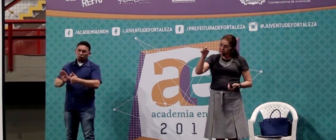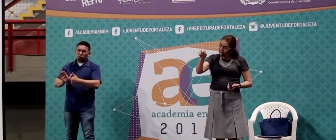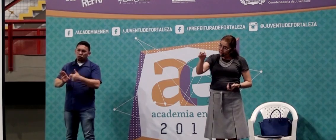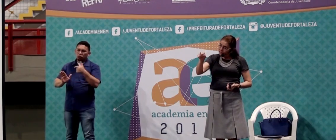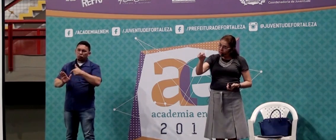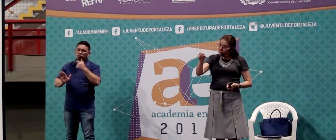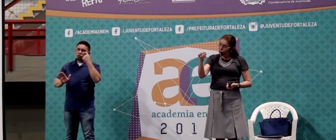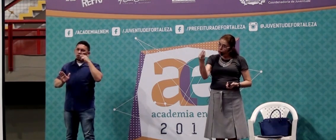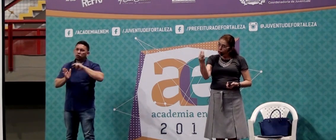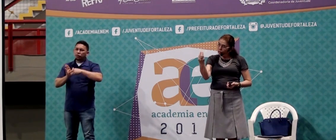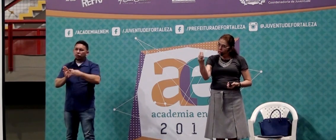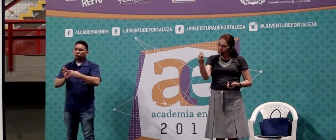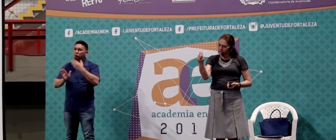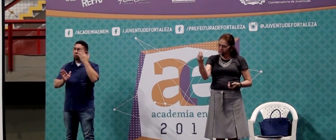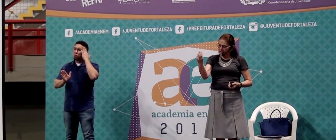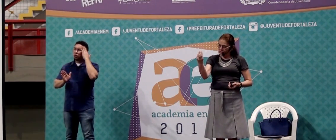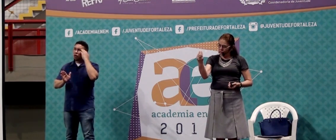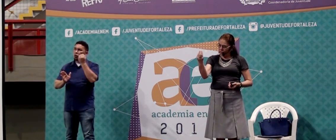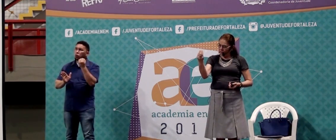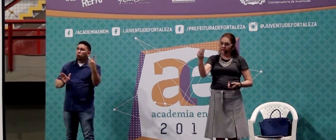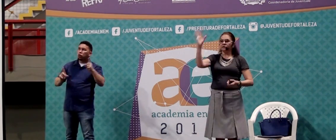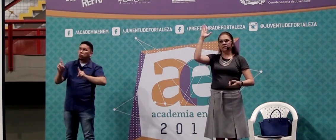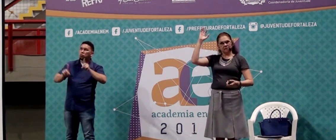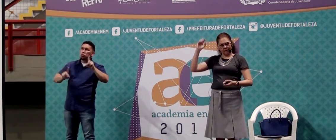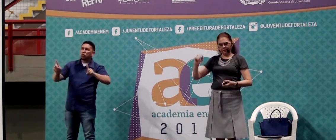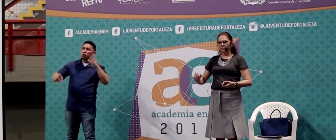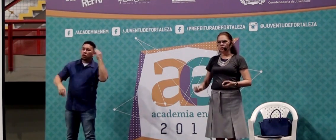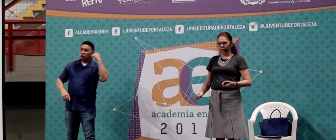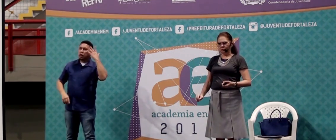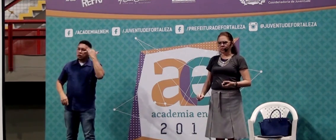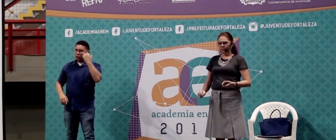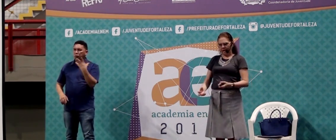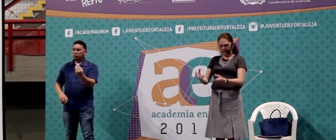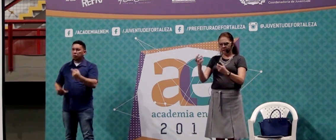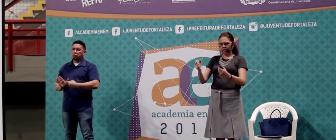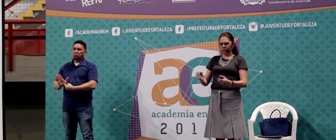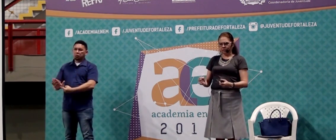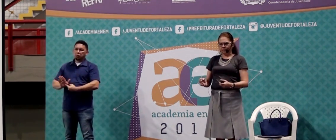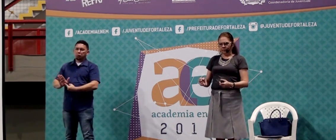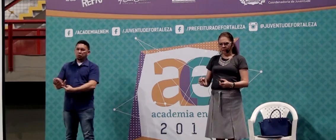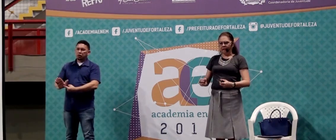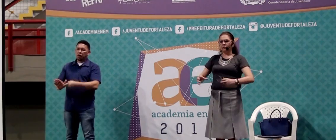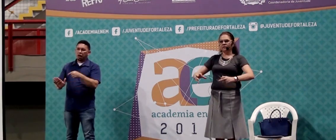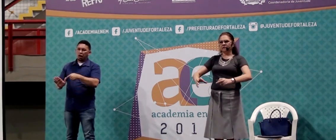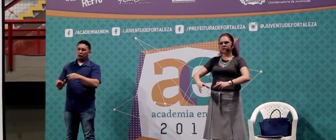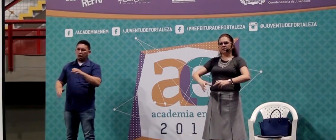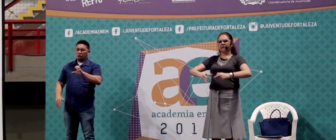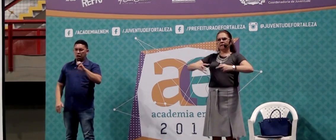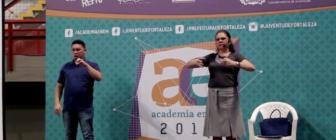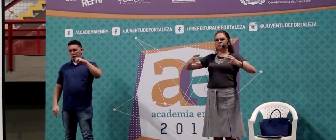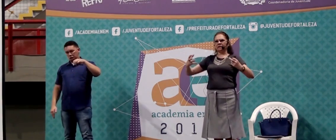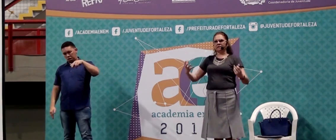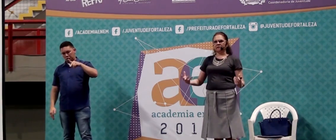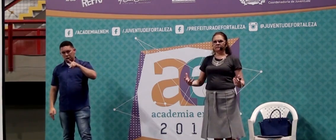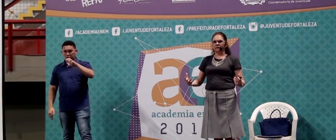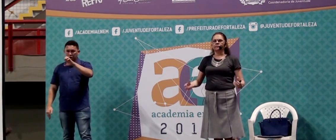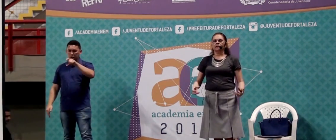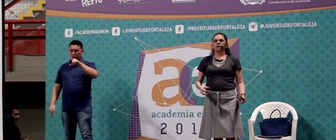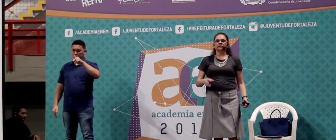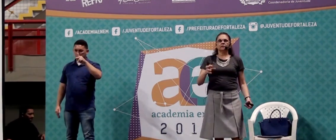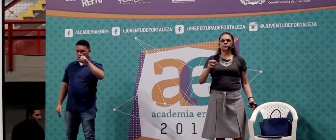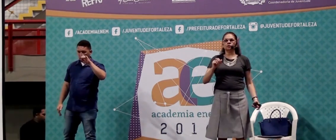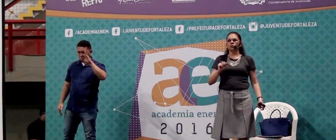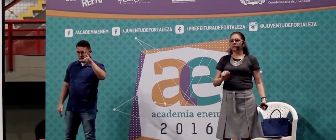não sabe um número exato, mas você sabe que é muito, que é grande. Aí quando você diz é